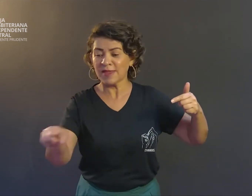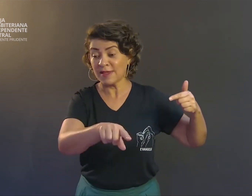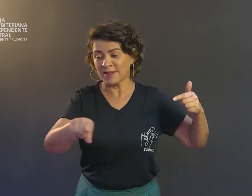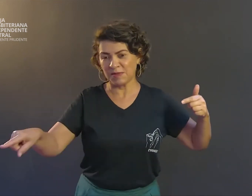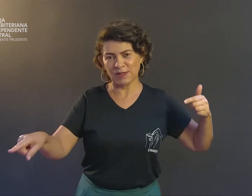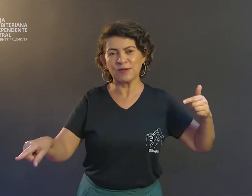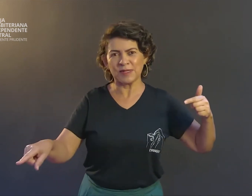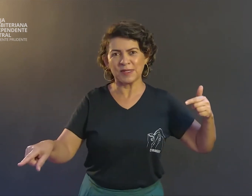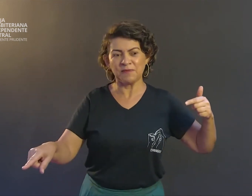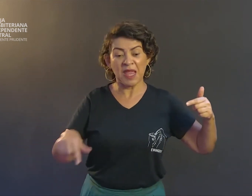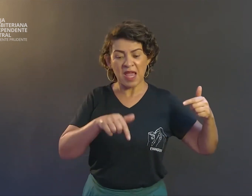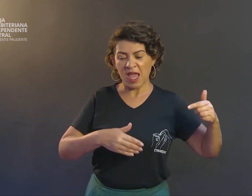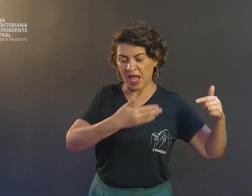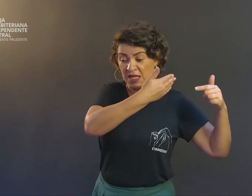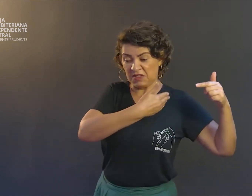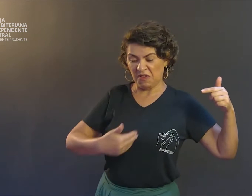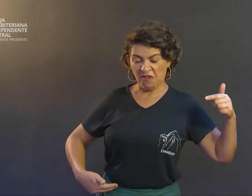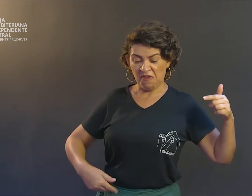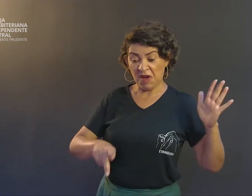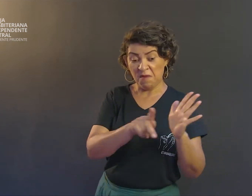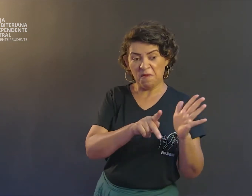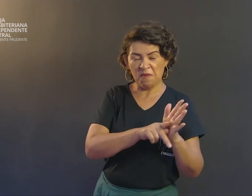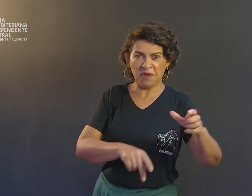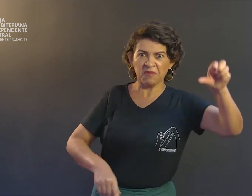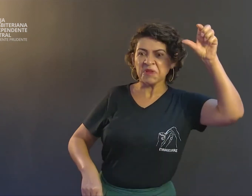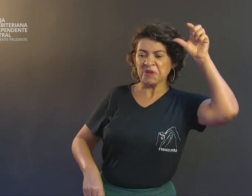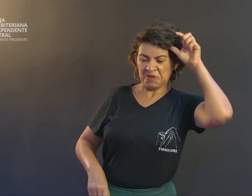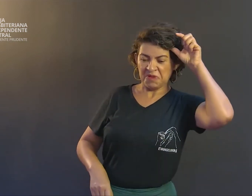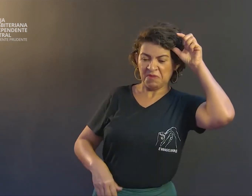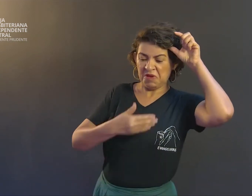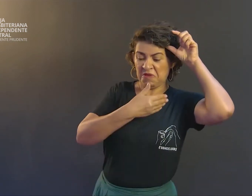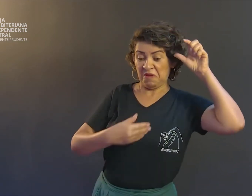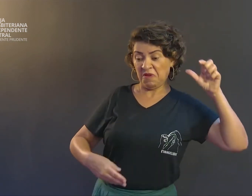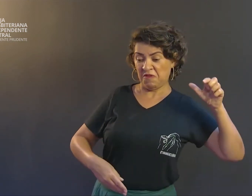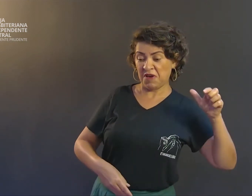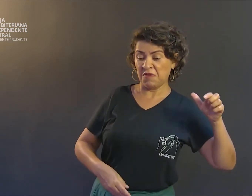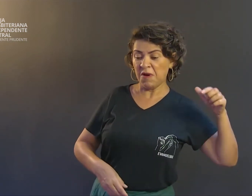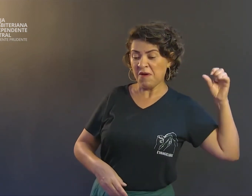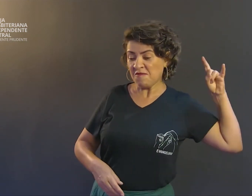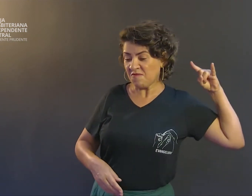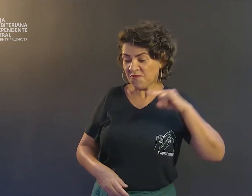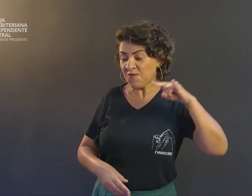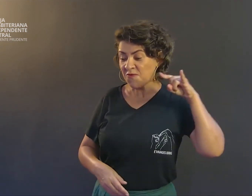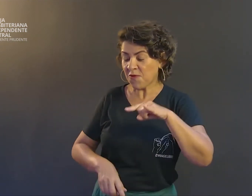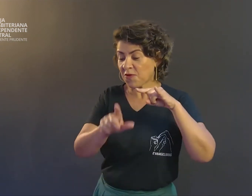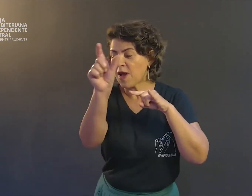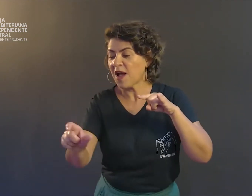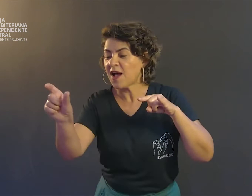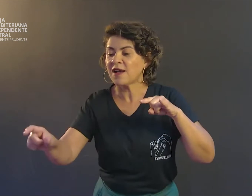demoníacos que dirigem sistematicamente a implantação do reinado maligno de Satanás na Terra.